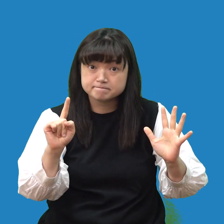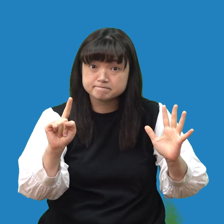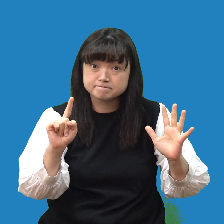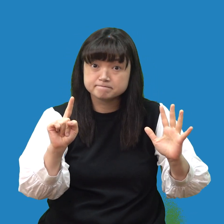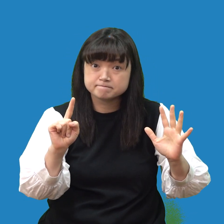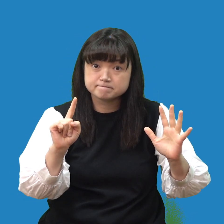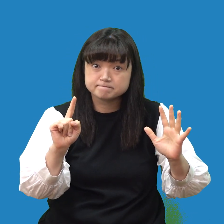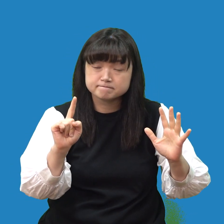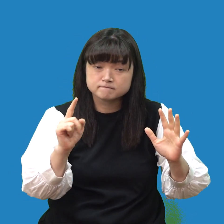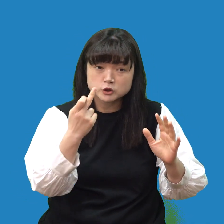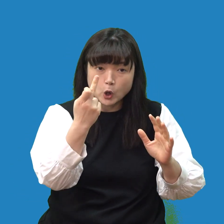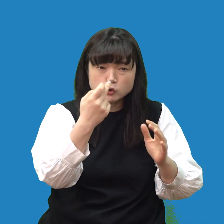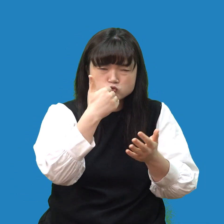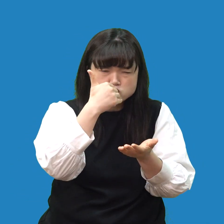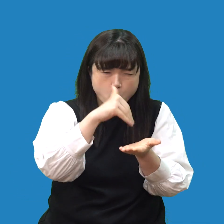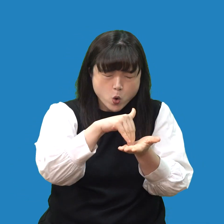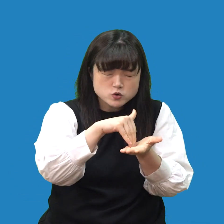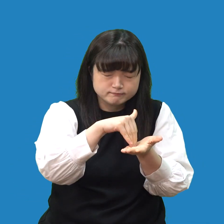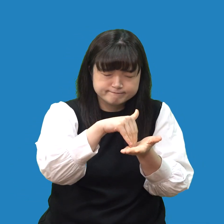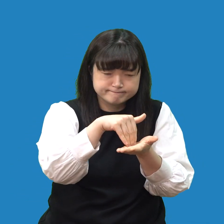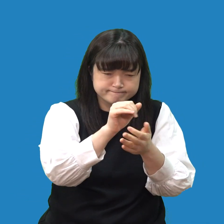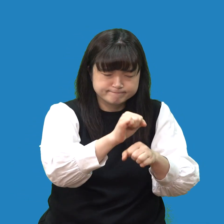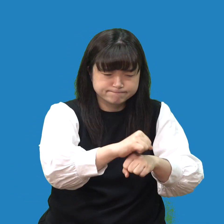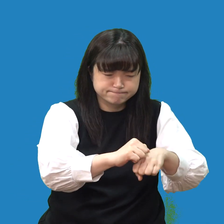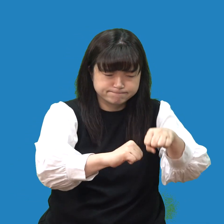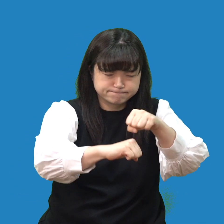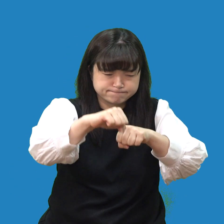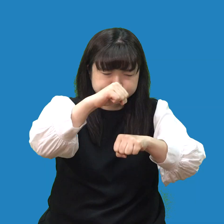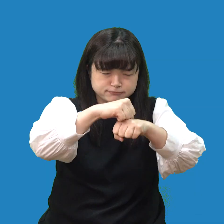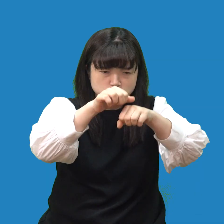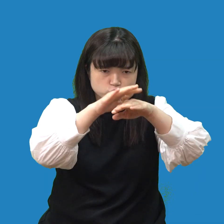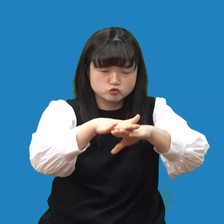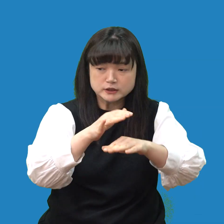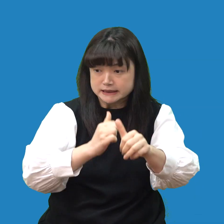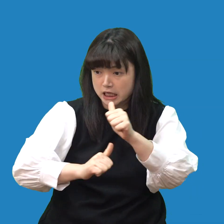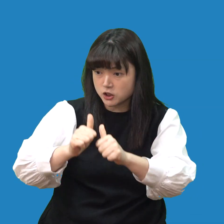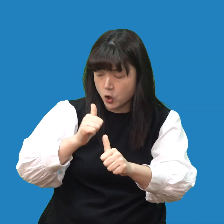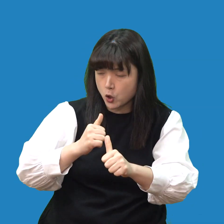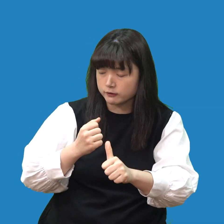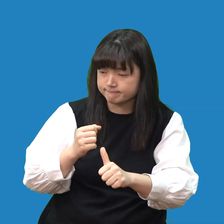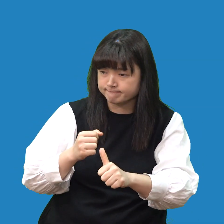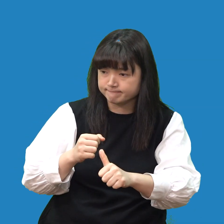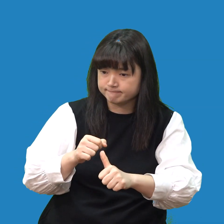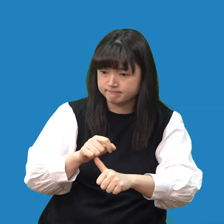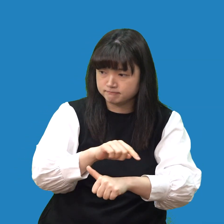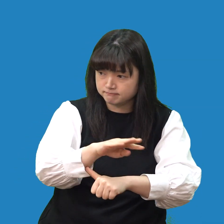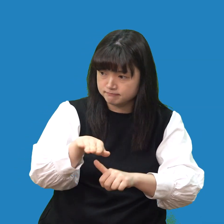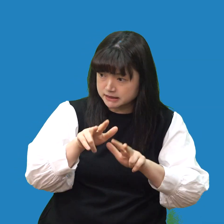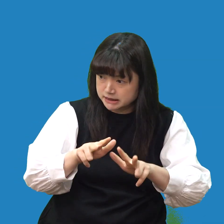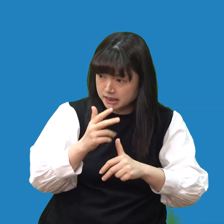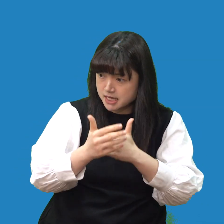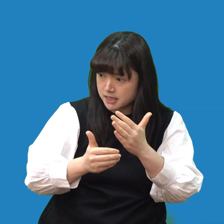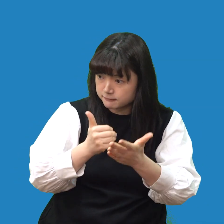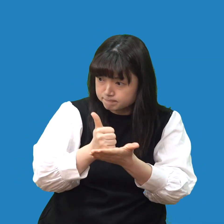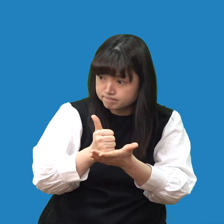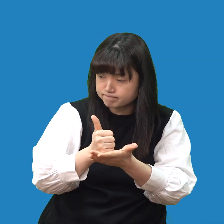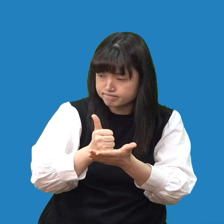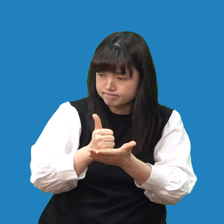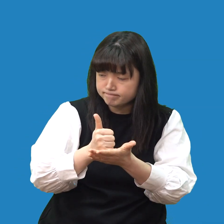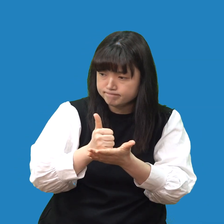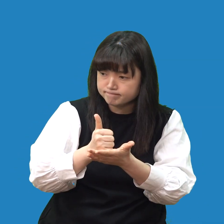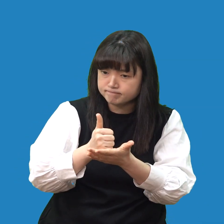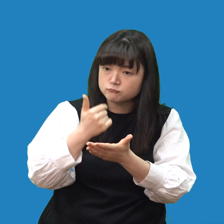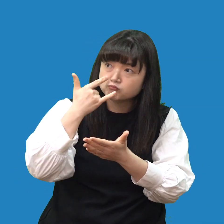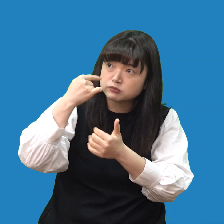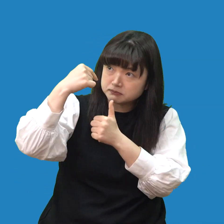그 12돌을 딱 세우고 그 자녀 세대들에게 이제는 하나님이 부모